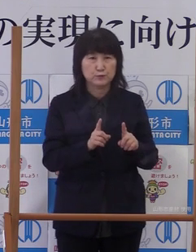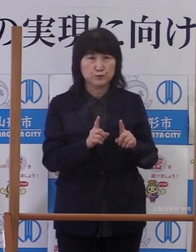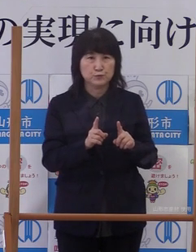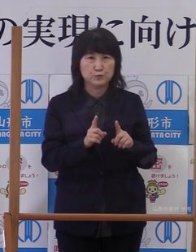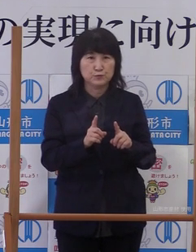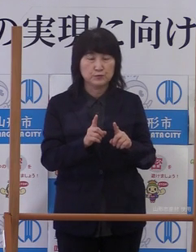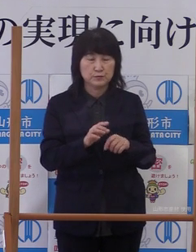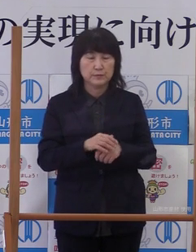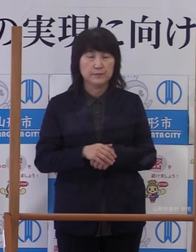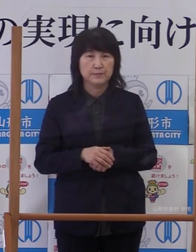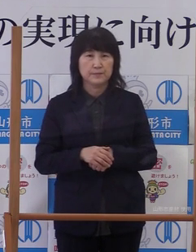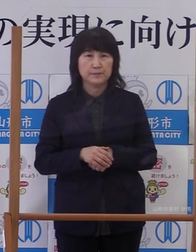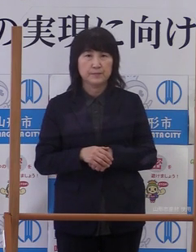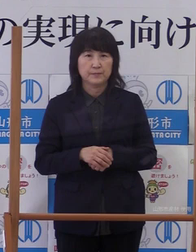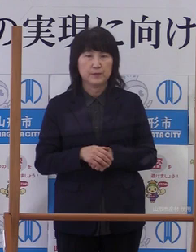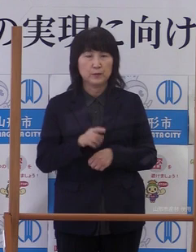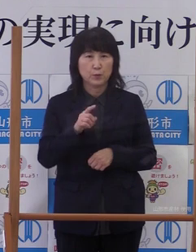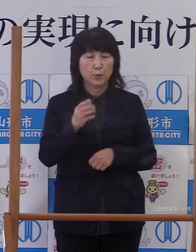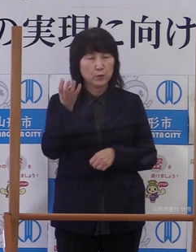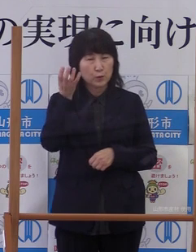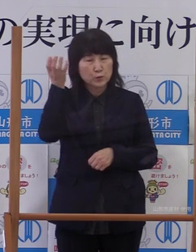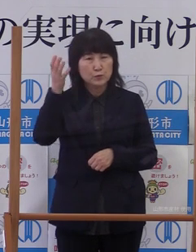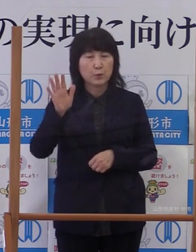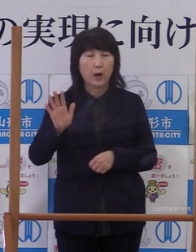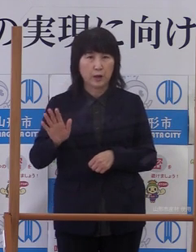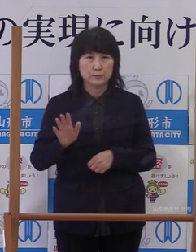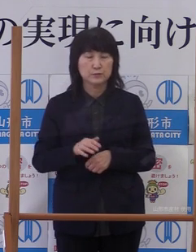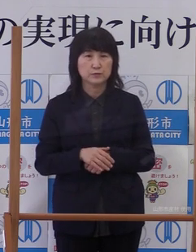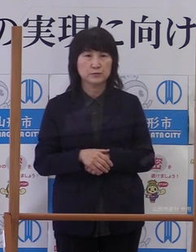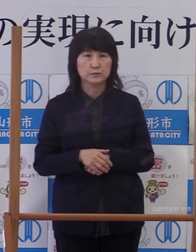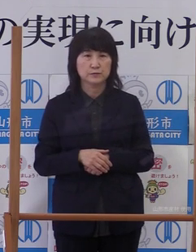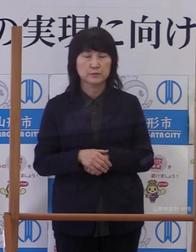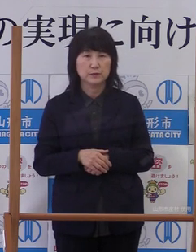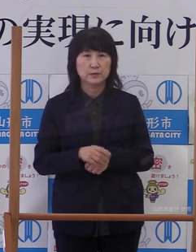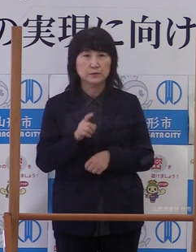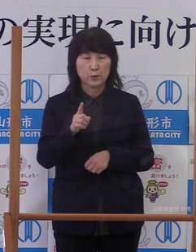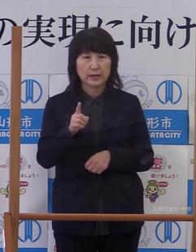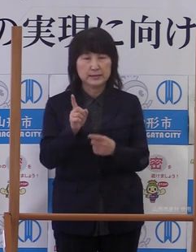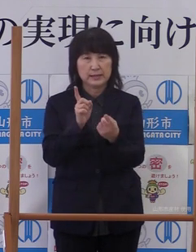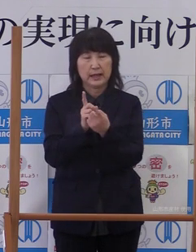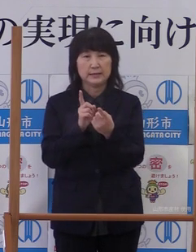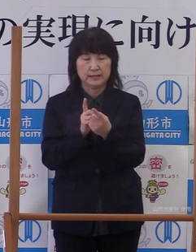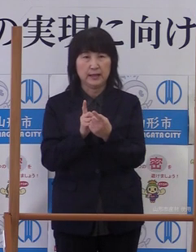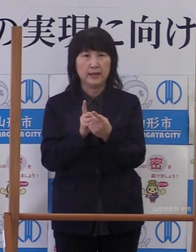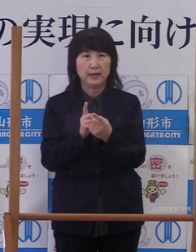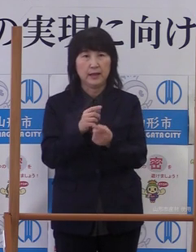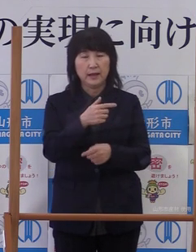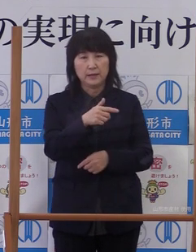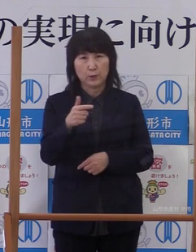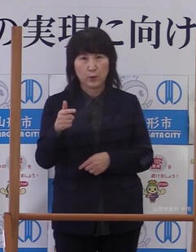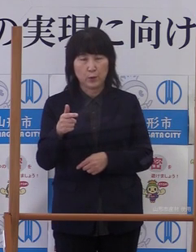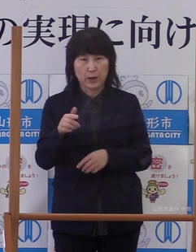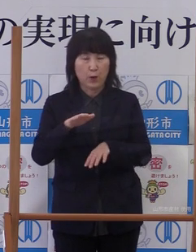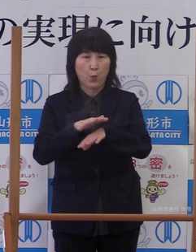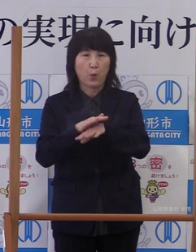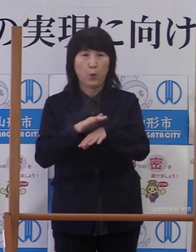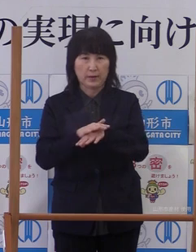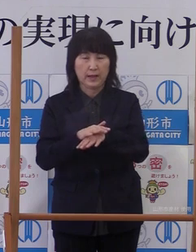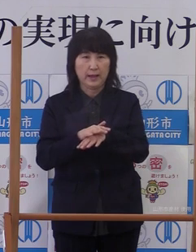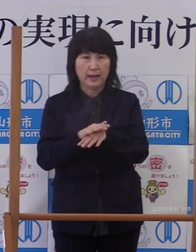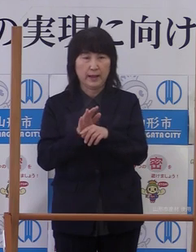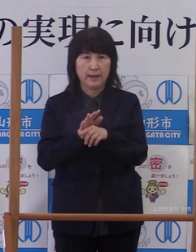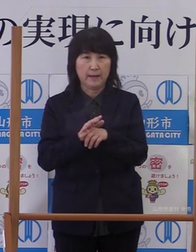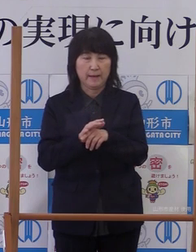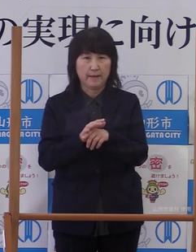減ってくるであろうという予測もございますので、こうしたものにですね、さまざまな手段で手当て